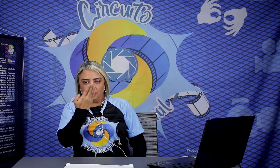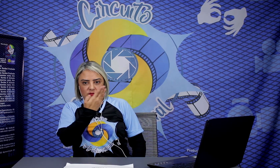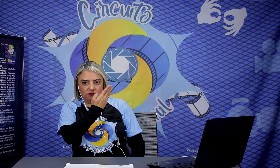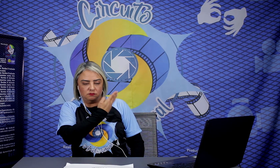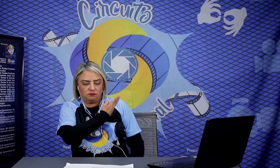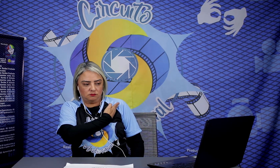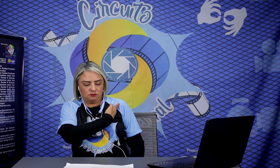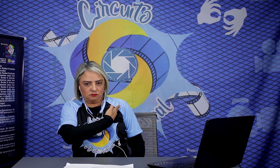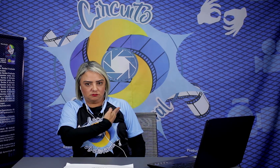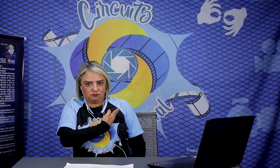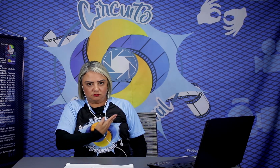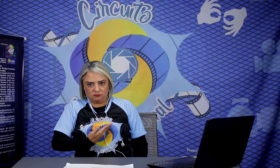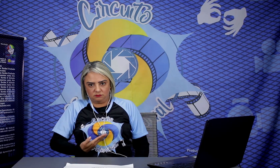governo,